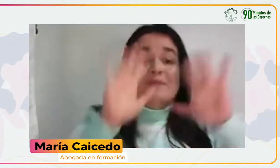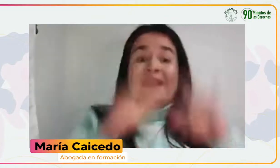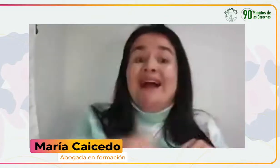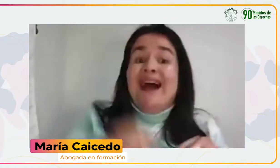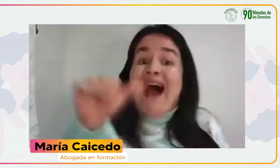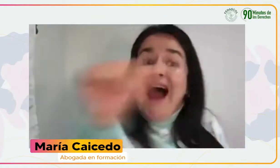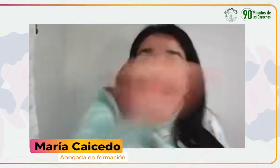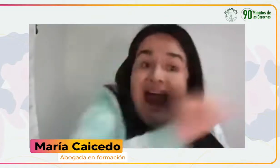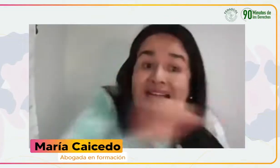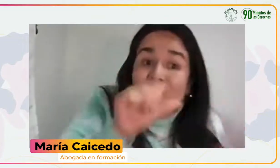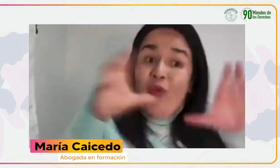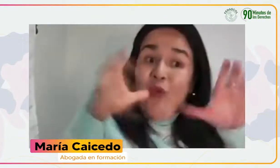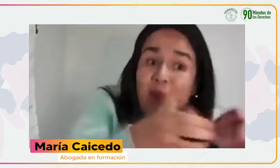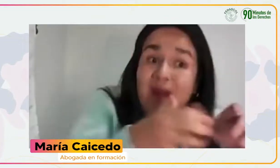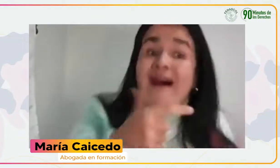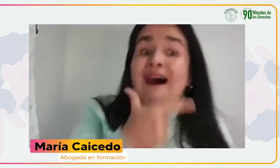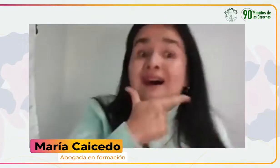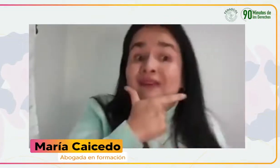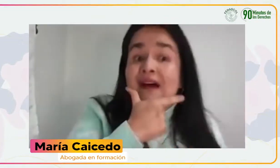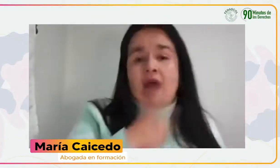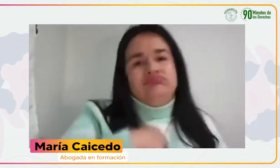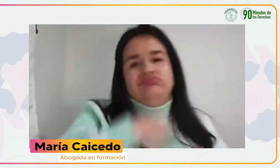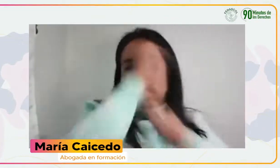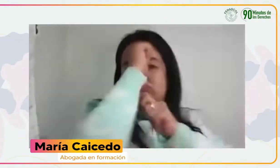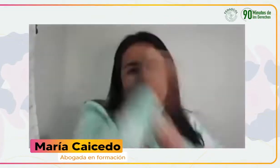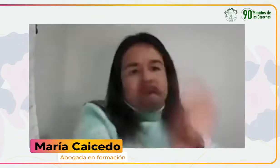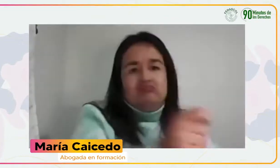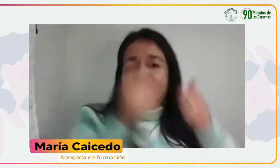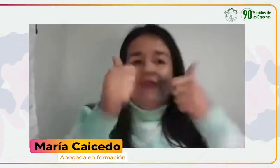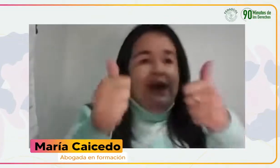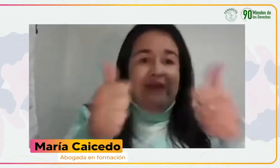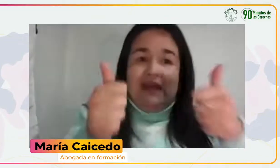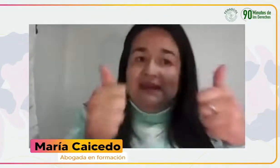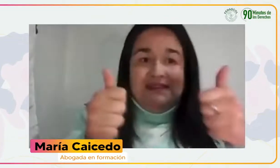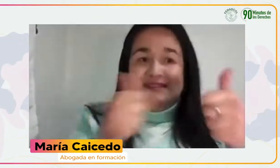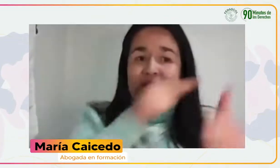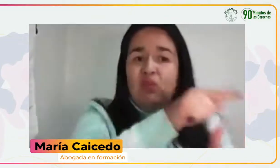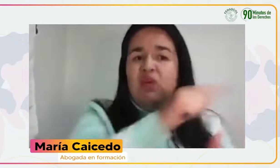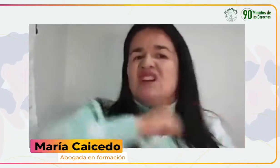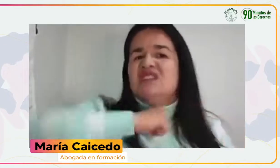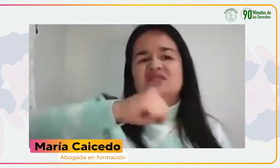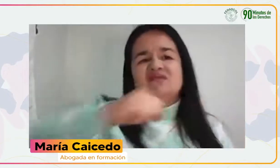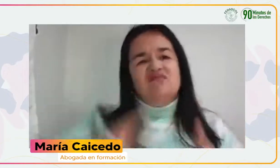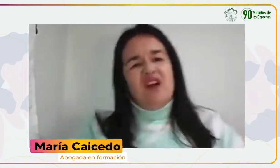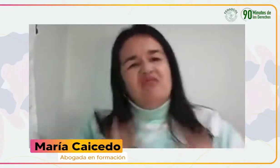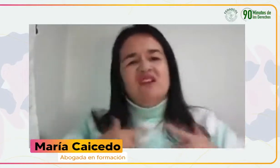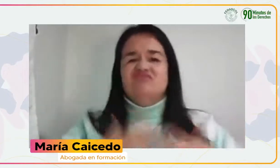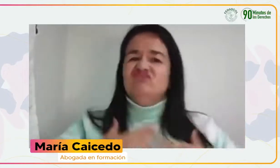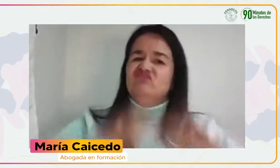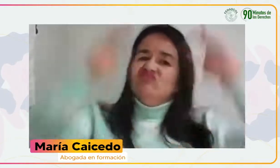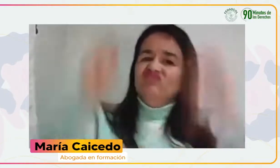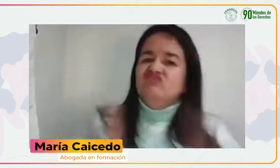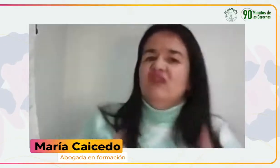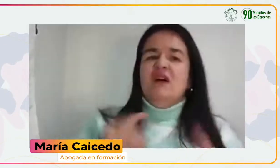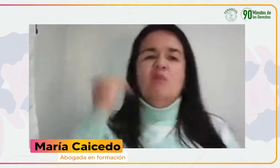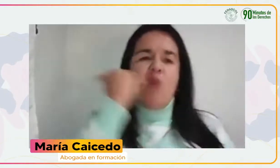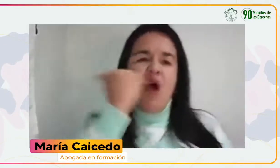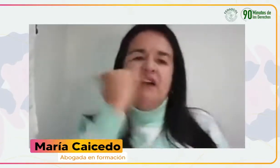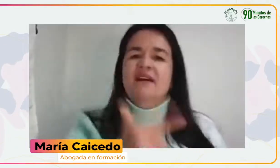concepto realmente se confunde y yo respeto realmente y me quito el sombrero hacia las mujeres que